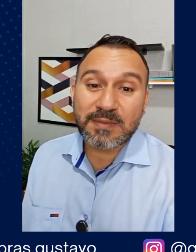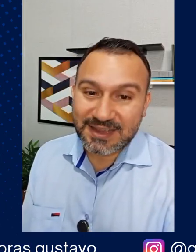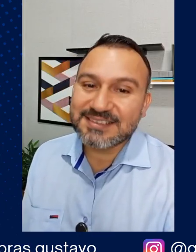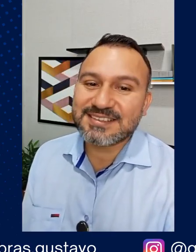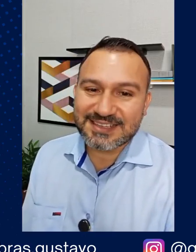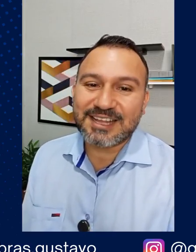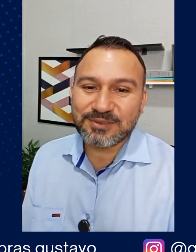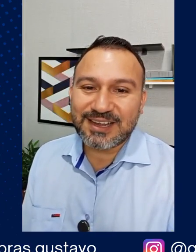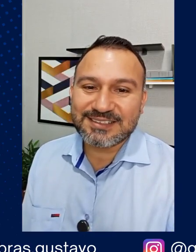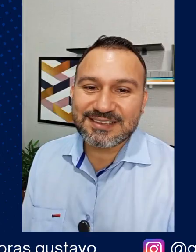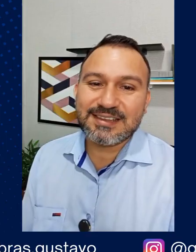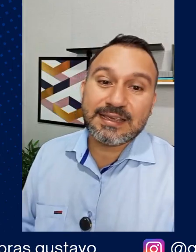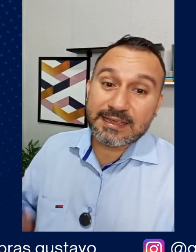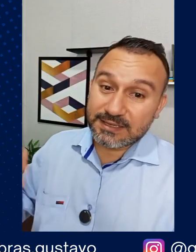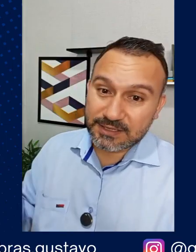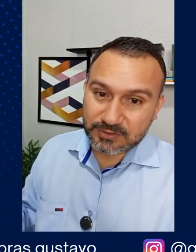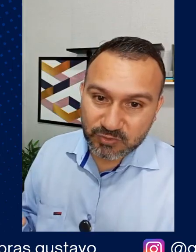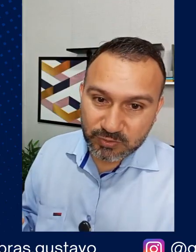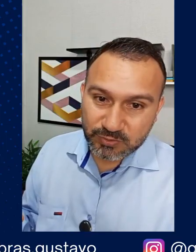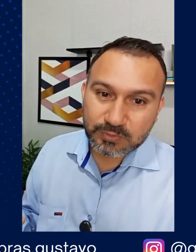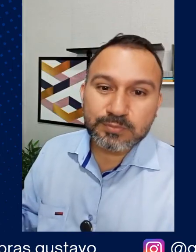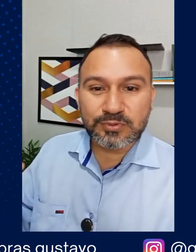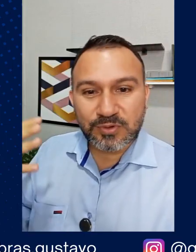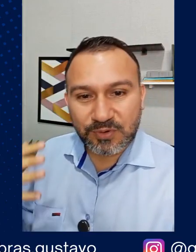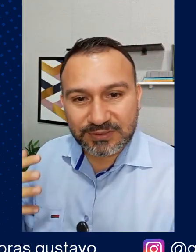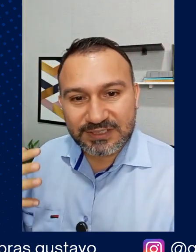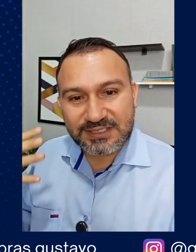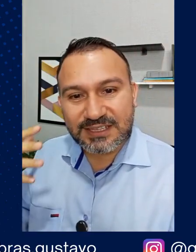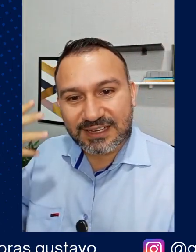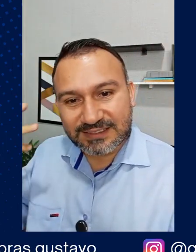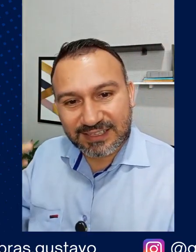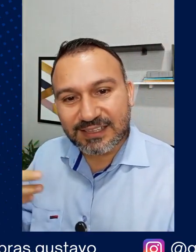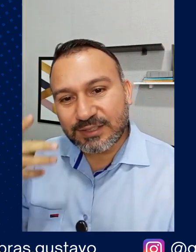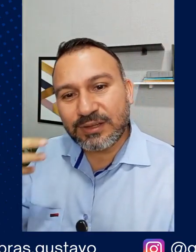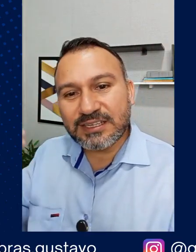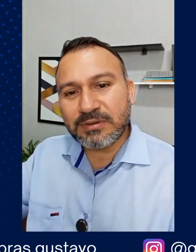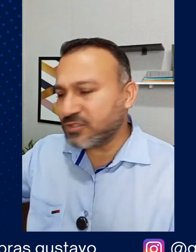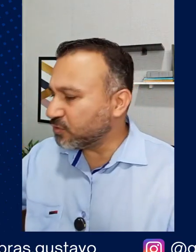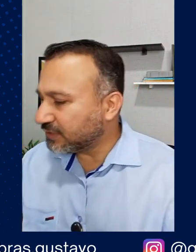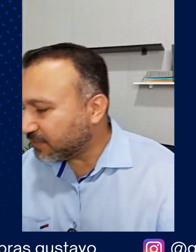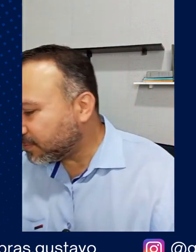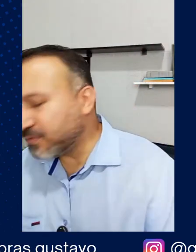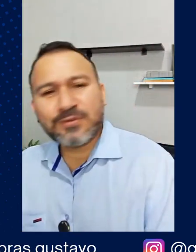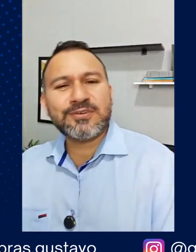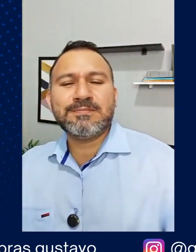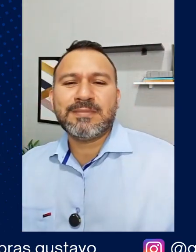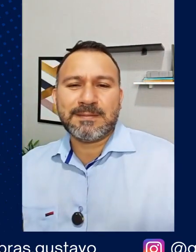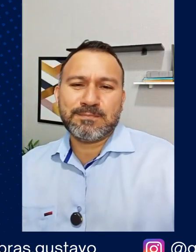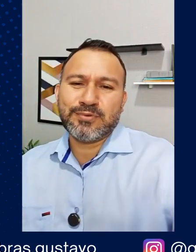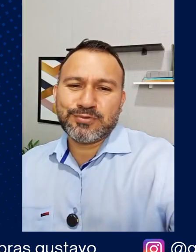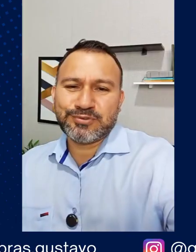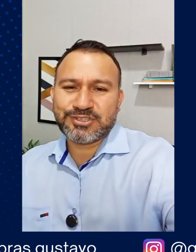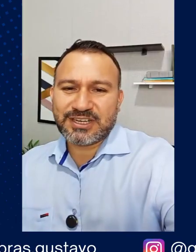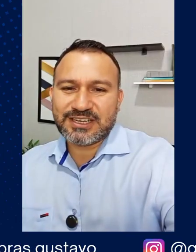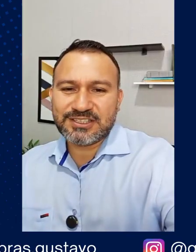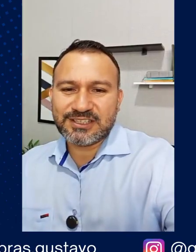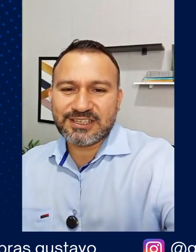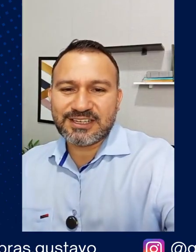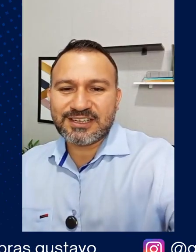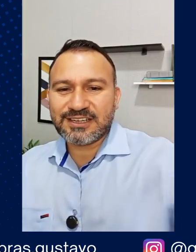que são mais naturais. E isso por conta de estar entendendo a Libras de outra forma.